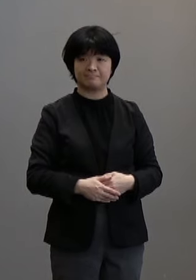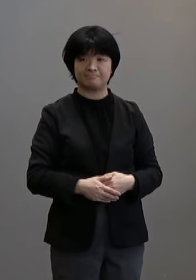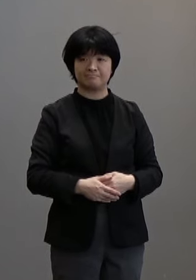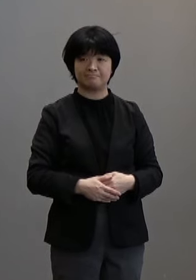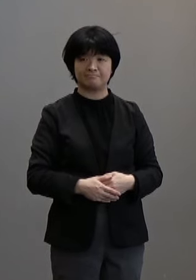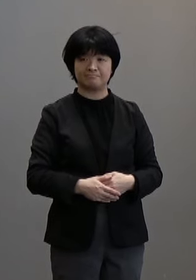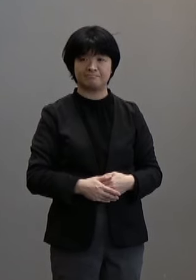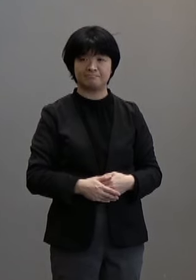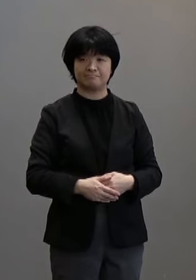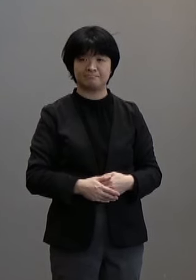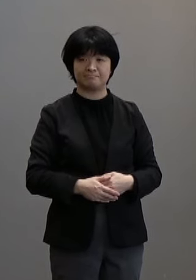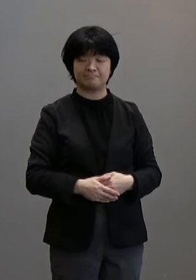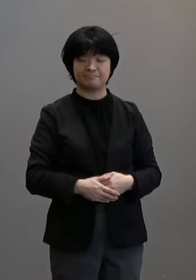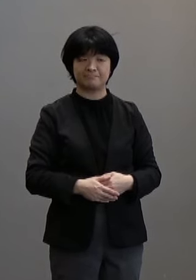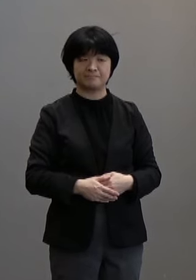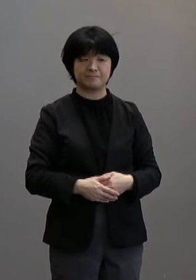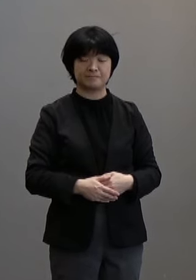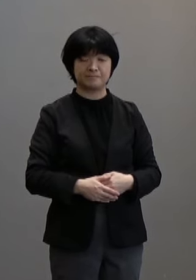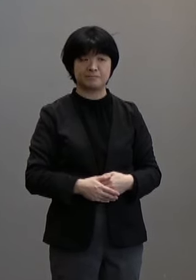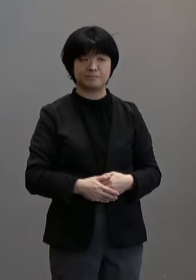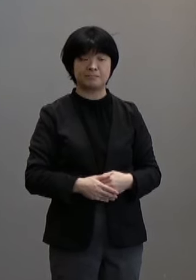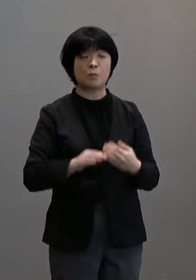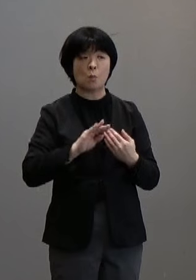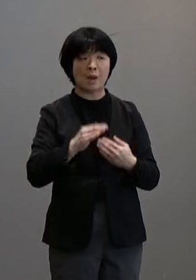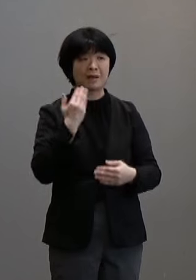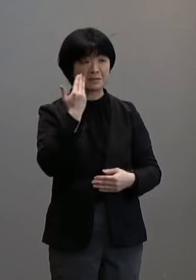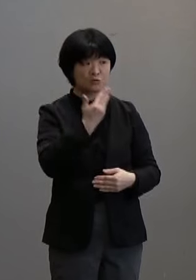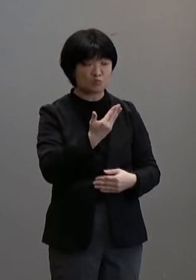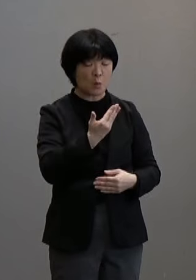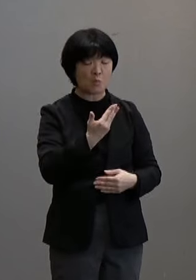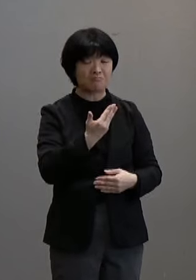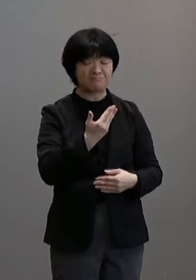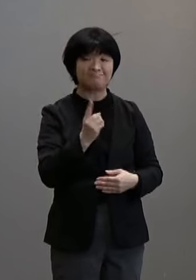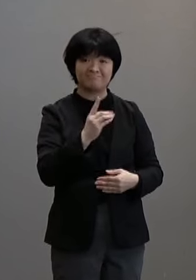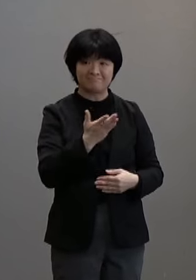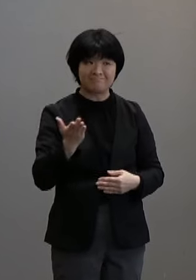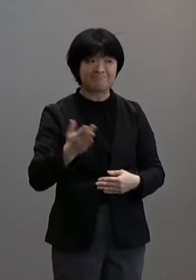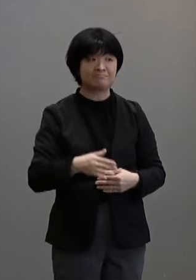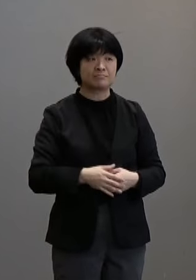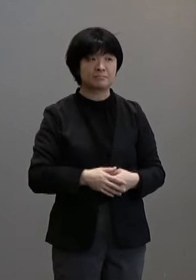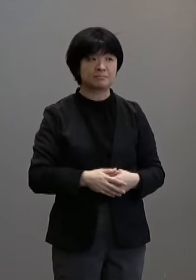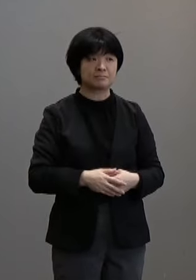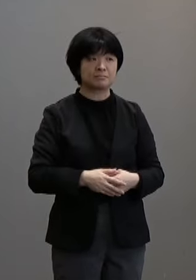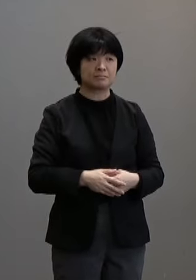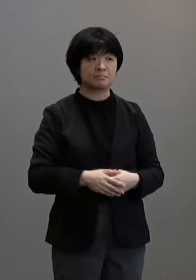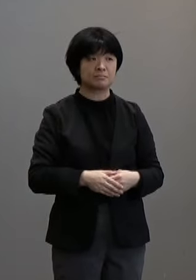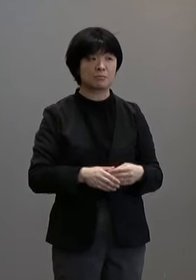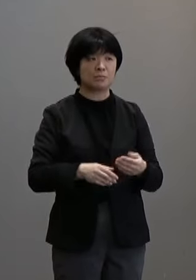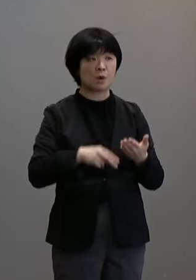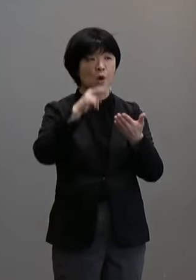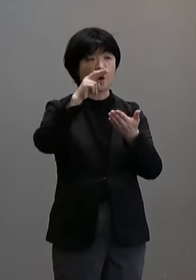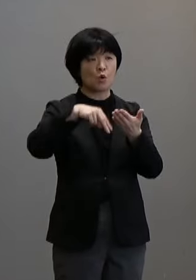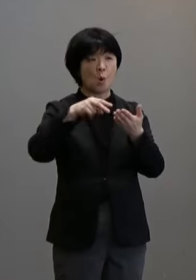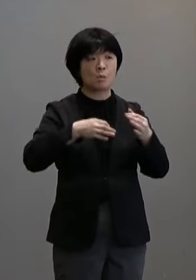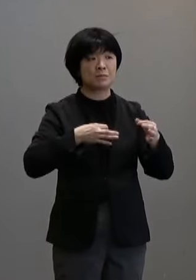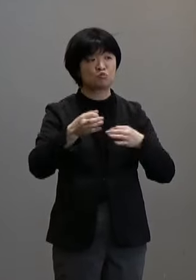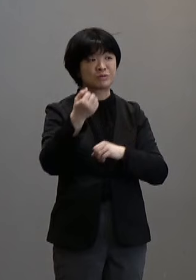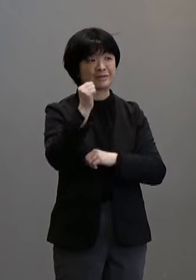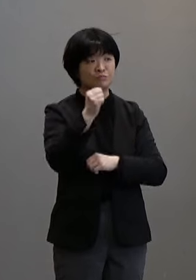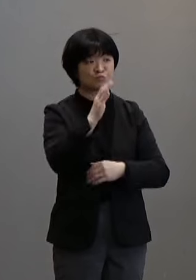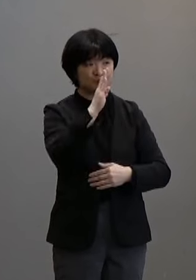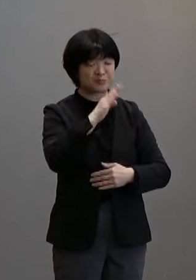それでは、各社様より質問をしてます。いかがでしょうか。読売新聞さん。